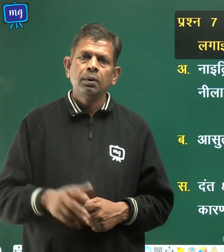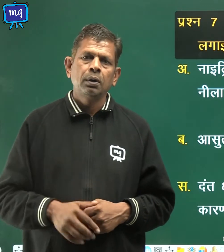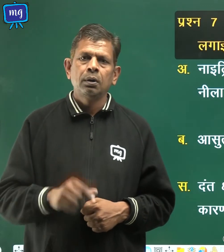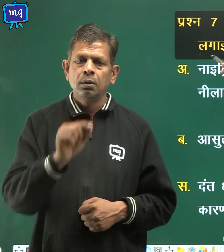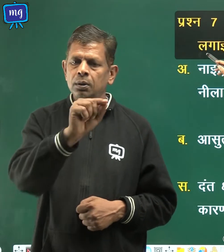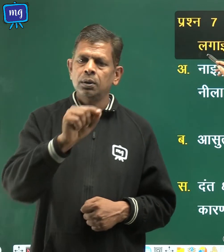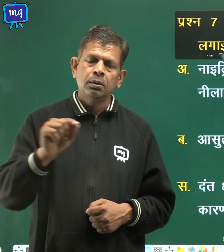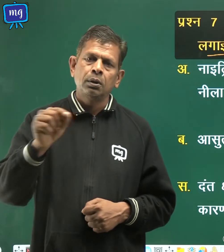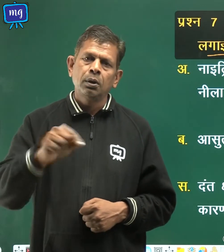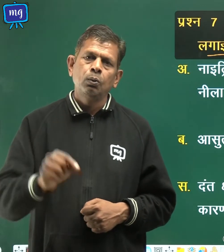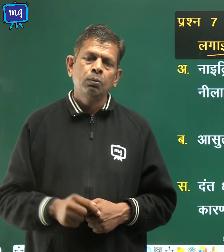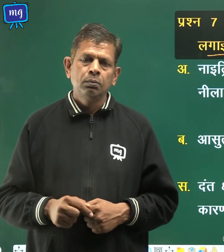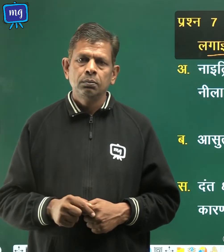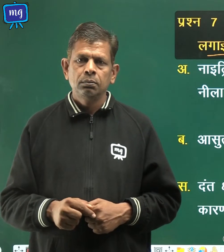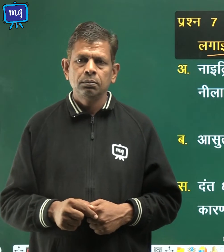निशान लगाइए।